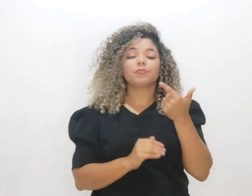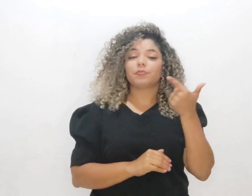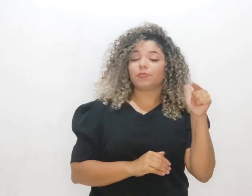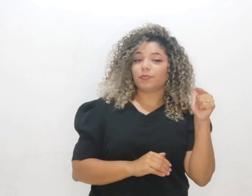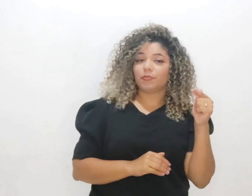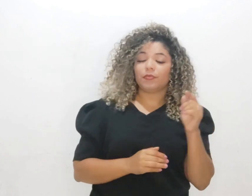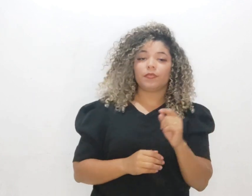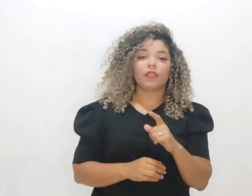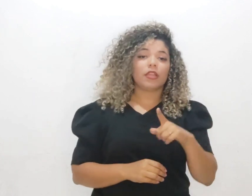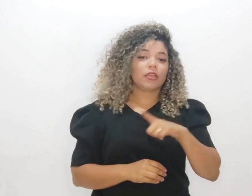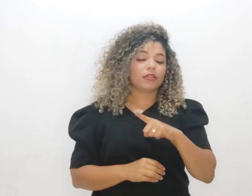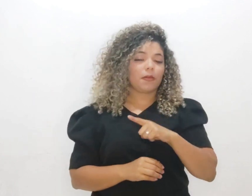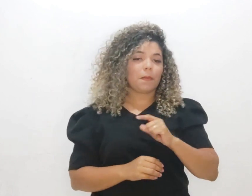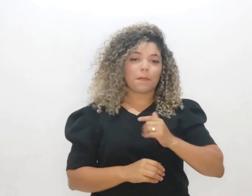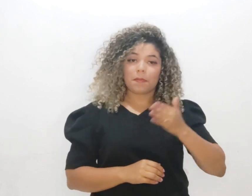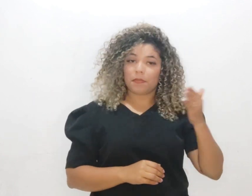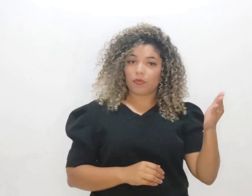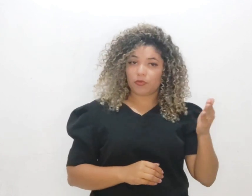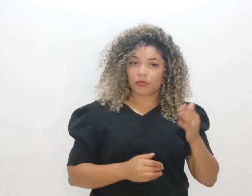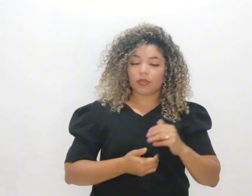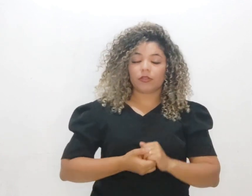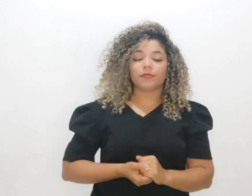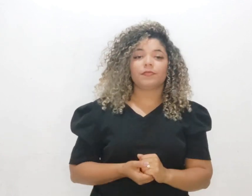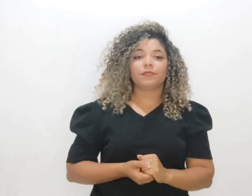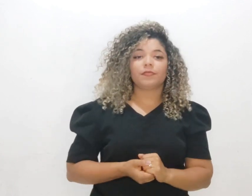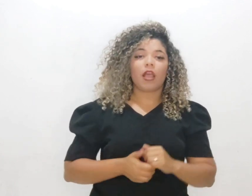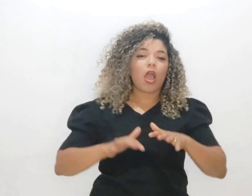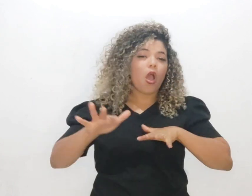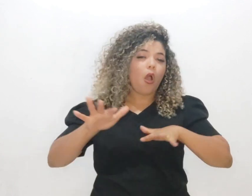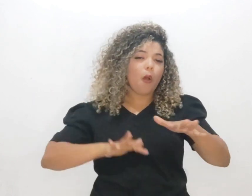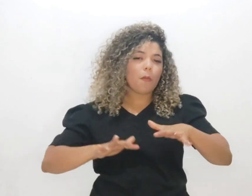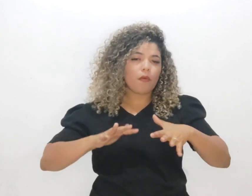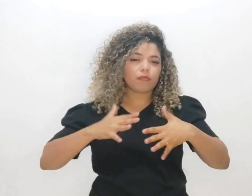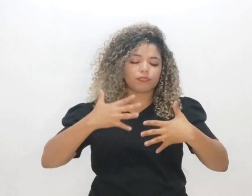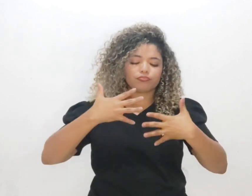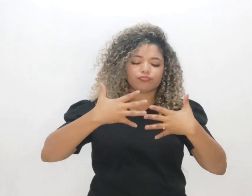tem um eixo maior. O movimento das engrenagens vai depender